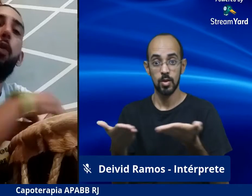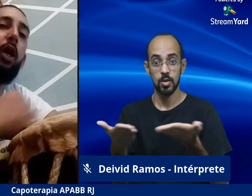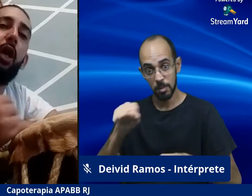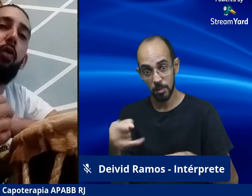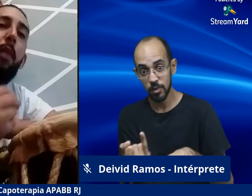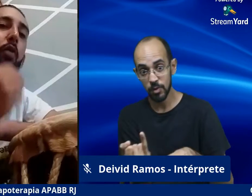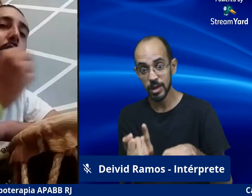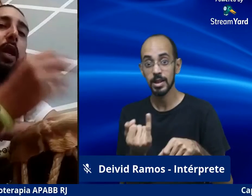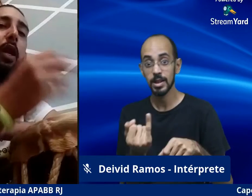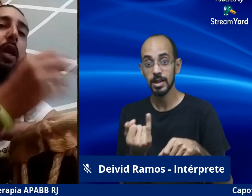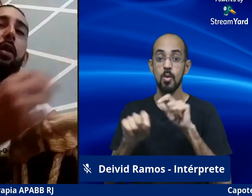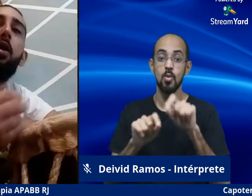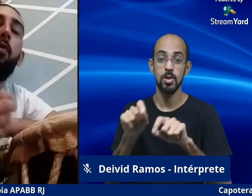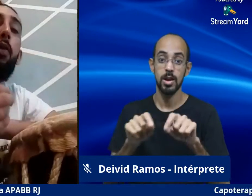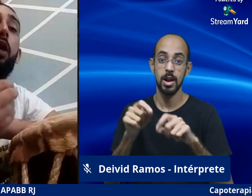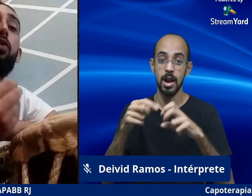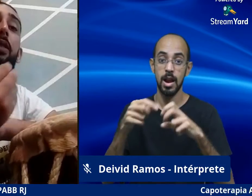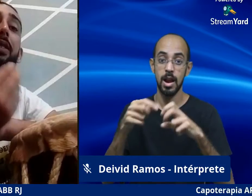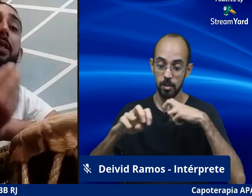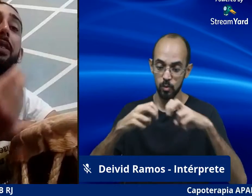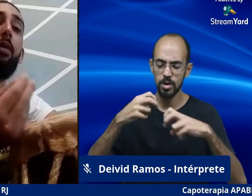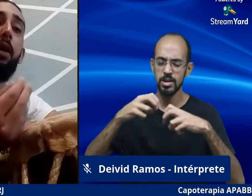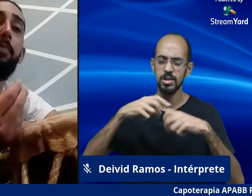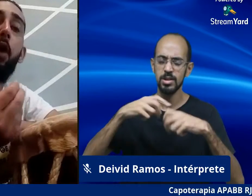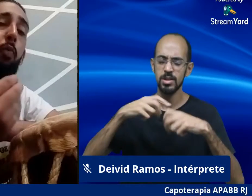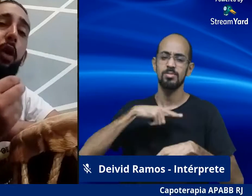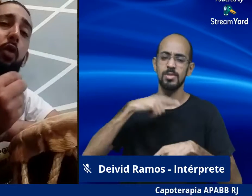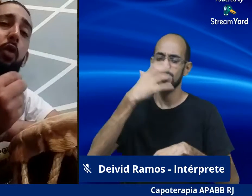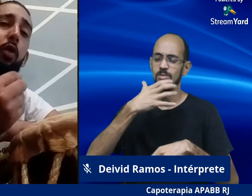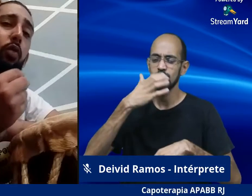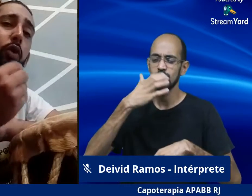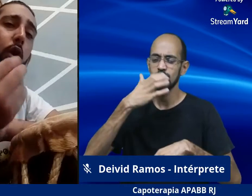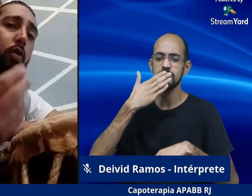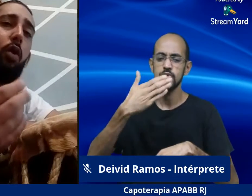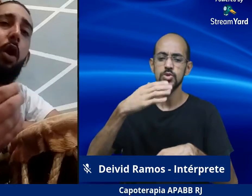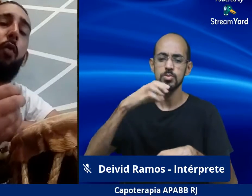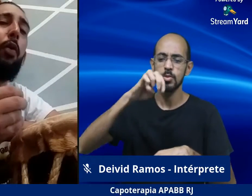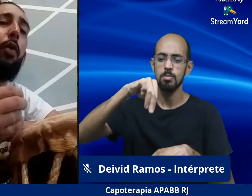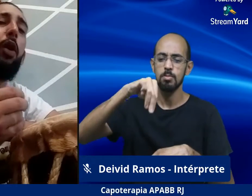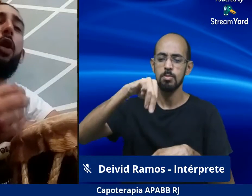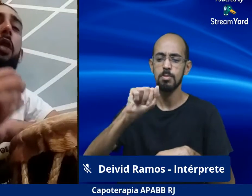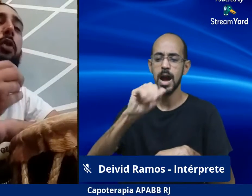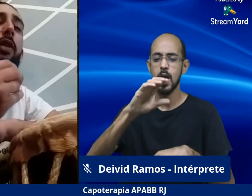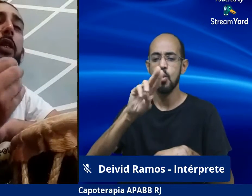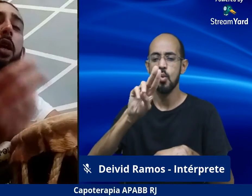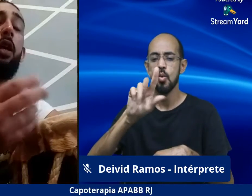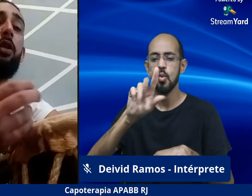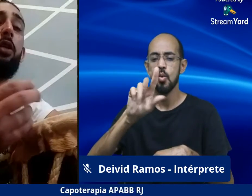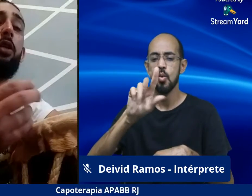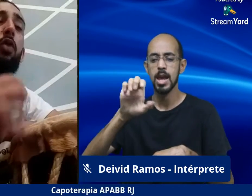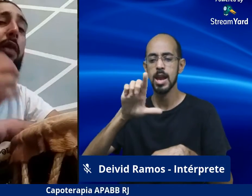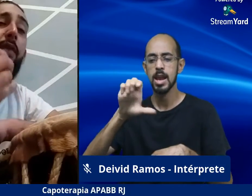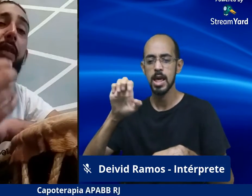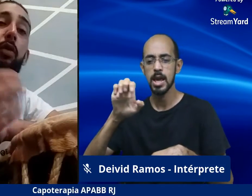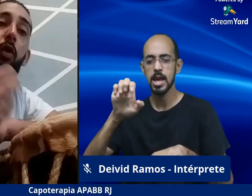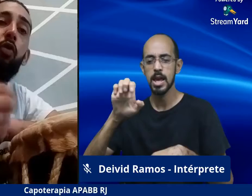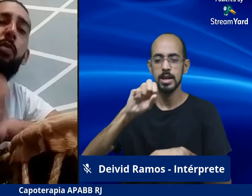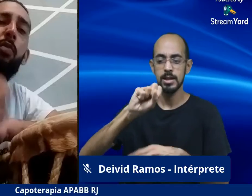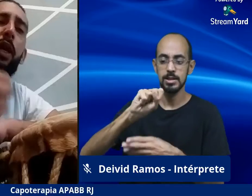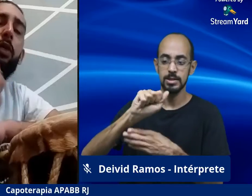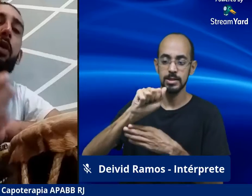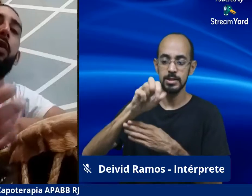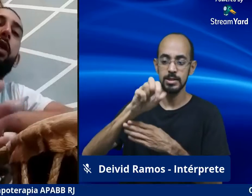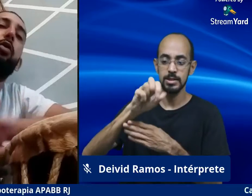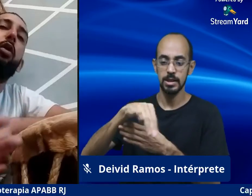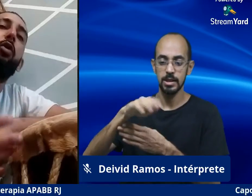um pouquinho do maculelê, um pouquinho do samba, um pouquinho do jongo, um pouquinho da puxada de rede, do cafezal. São